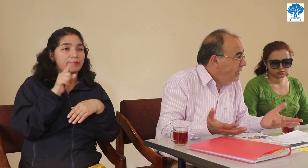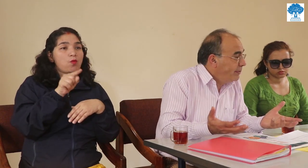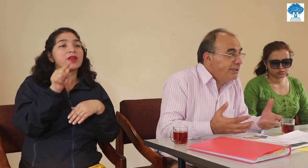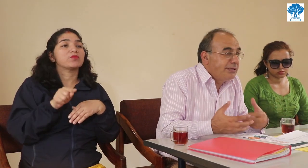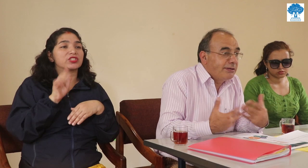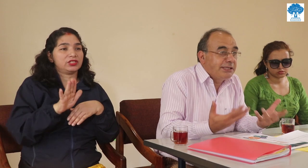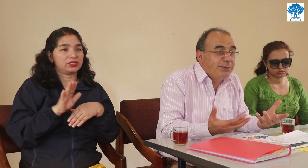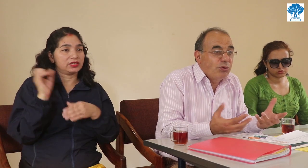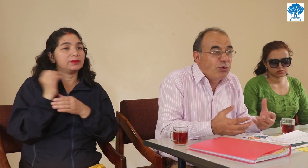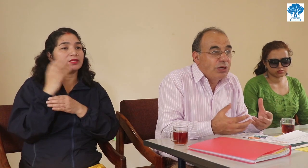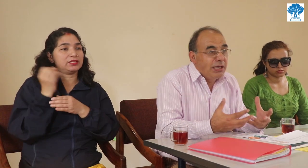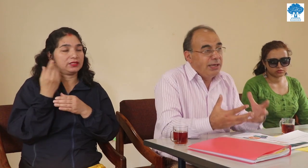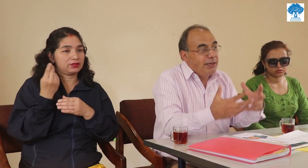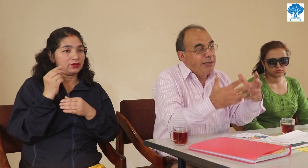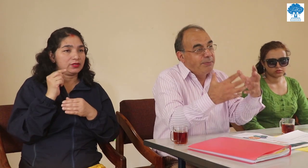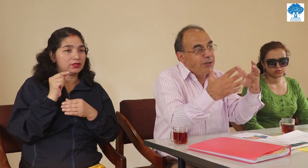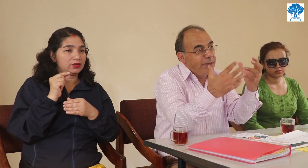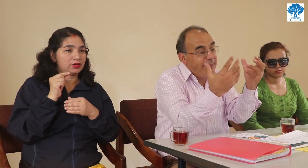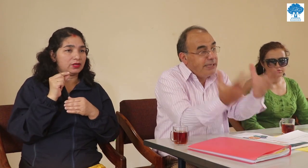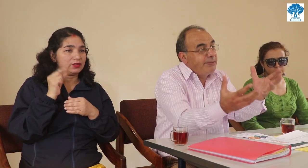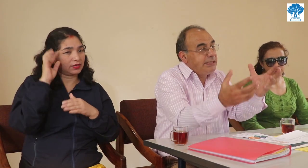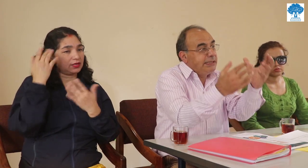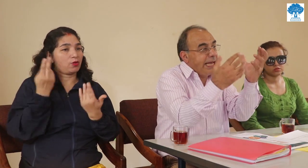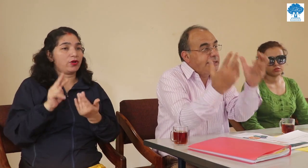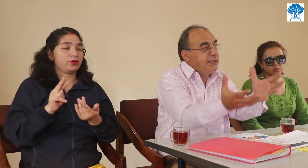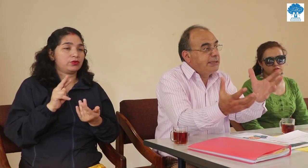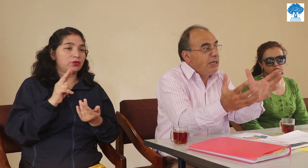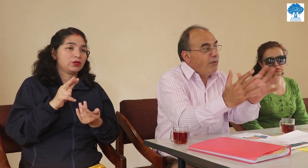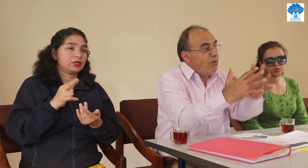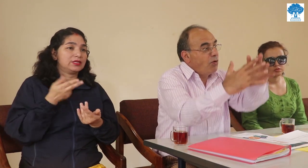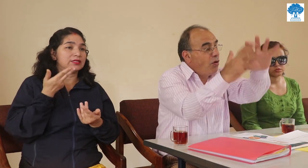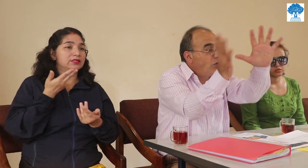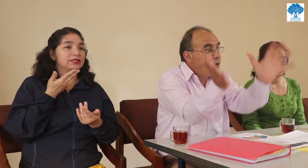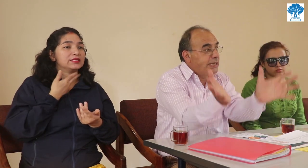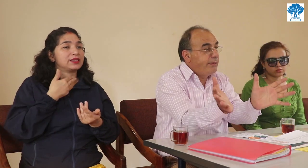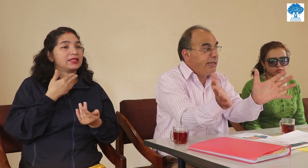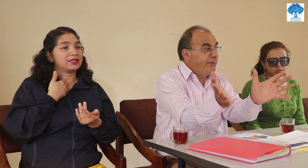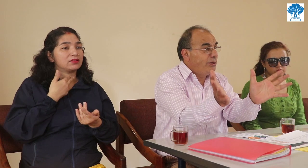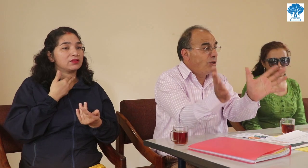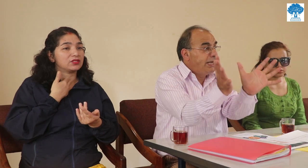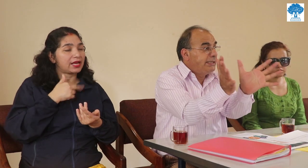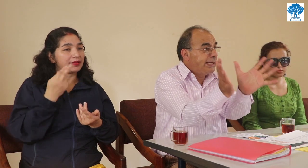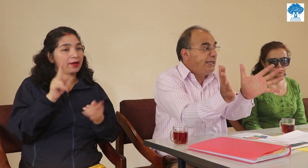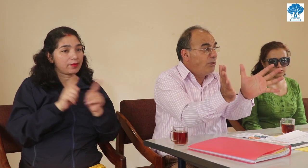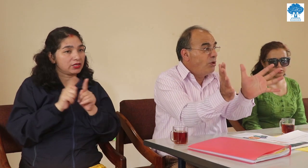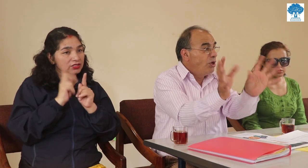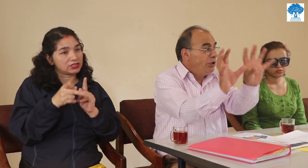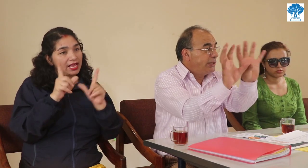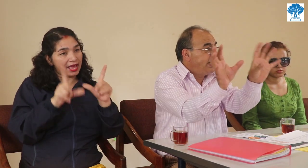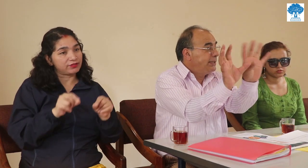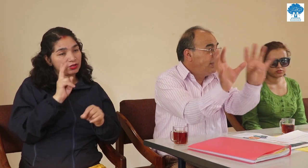है इमर्जेन्सी कन्ट्रासेप्सनको मतलब एभाइलेबिलिटी एक्सेस फर अलको हिसाबले हेर्ने हो भने जसलाई चाहिँ चाहिने